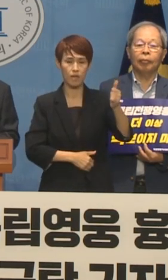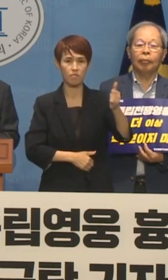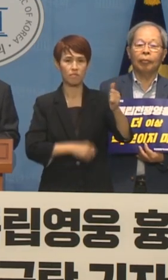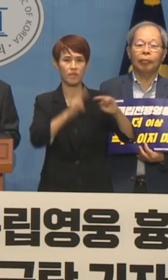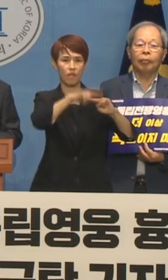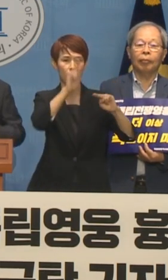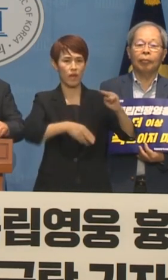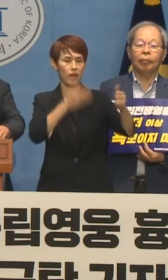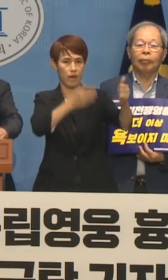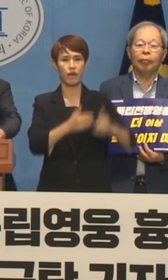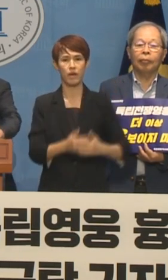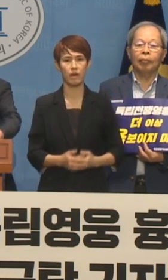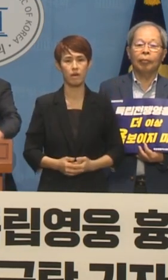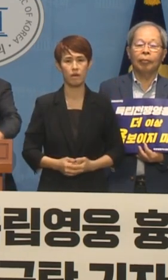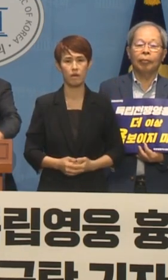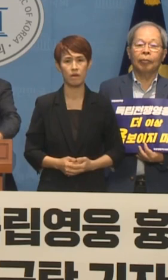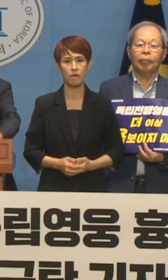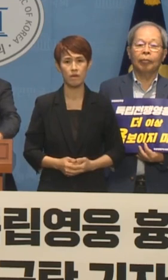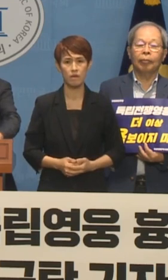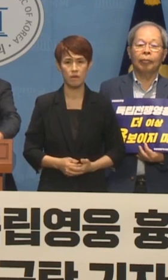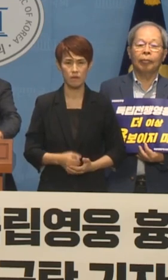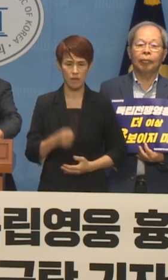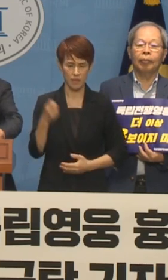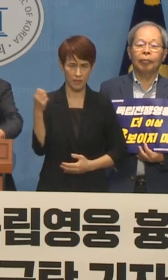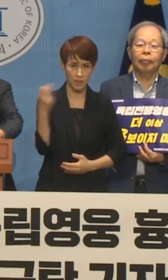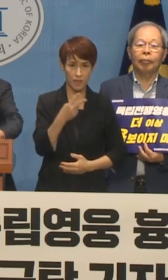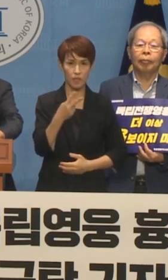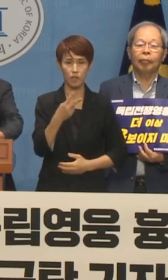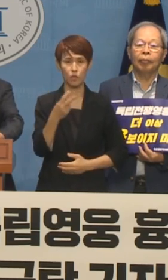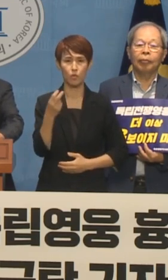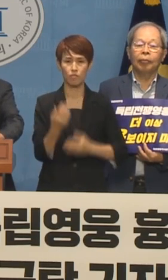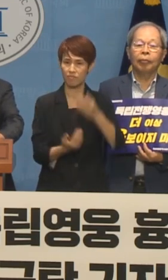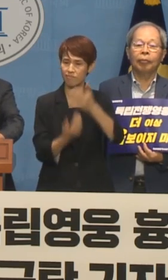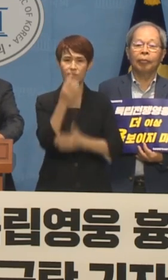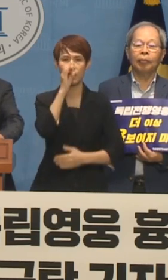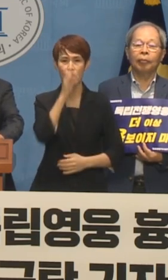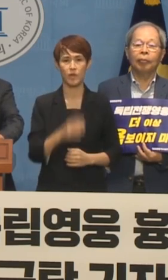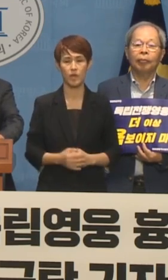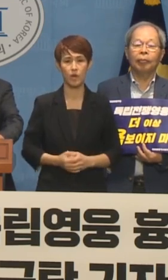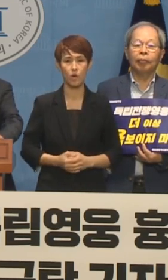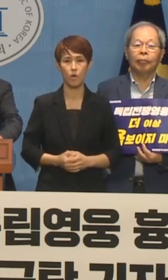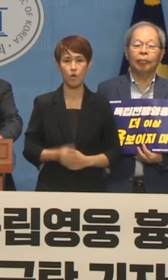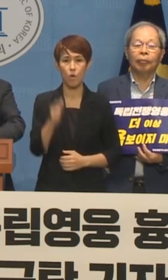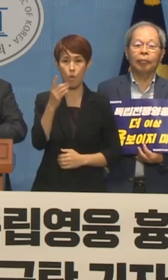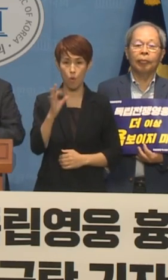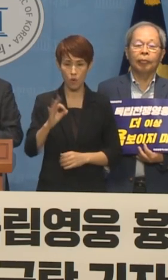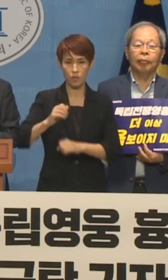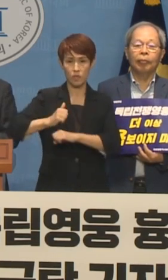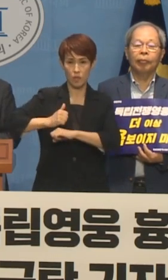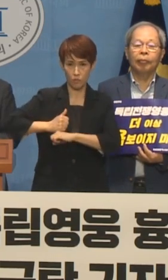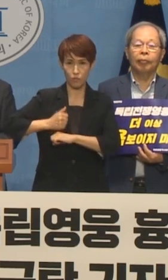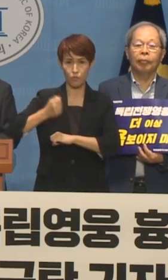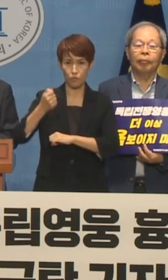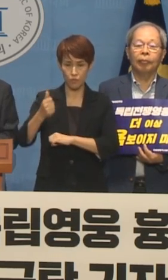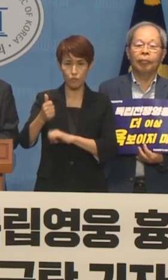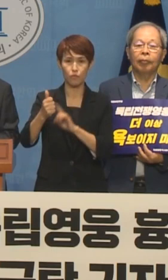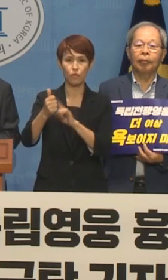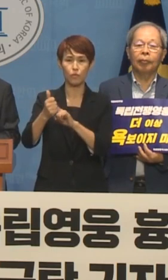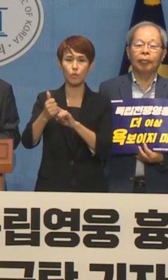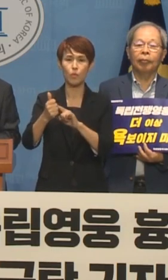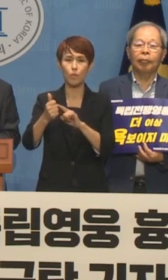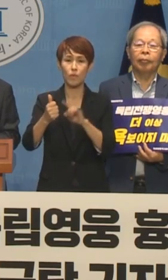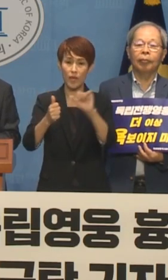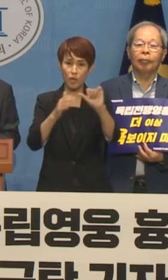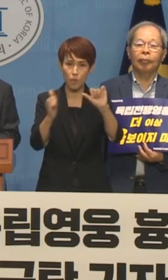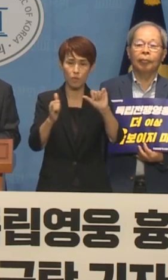촉구합니다. 다시는 이런 일이 있어서는 안 된다는 말씀 드리면서 홍범도 장군을 비롯한 이 5분의 흉상